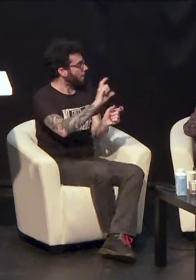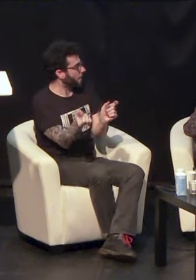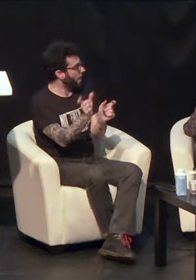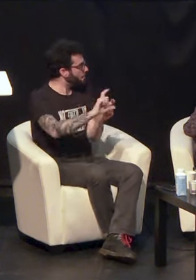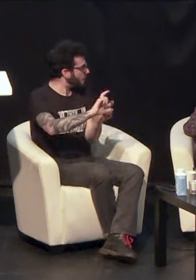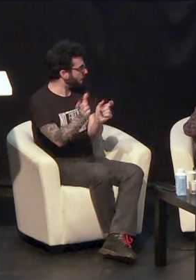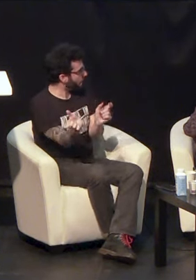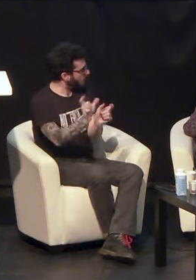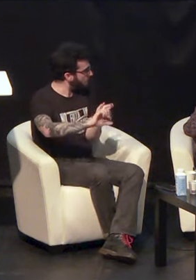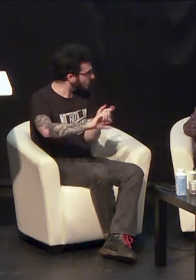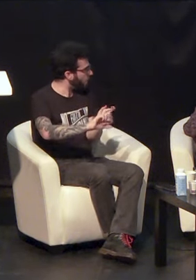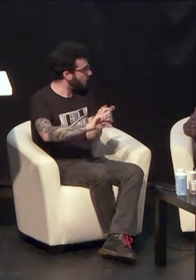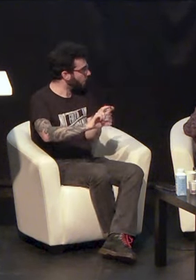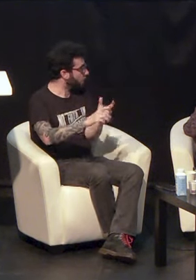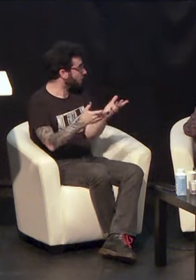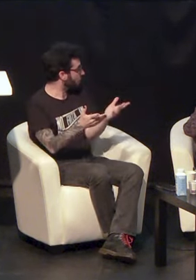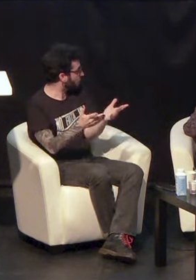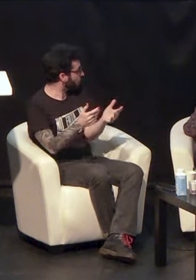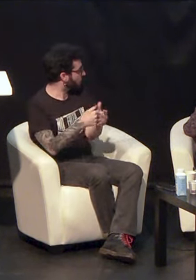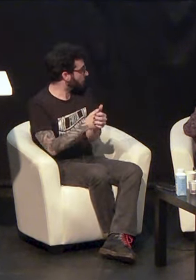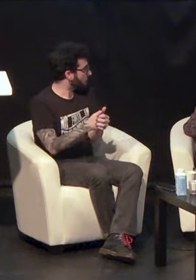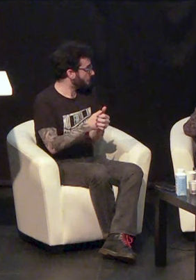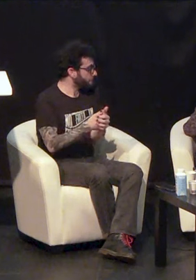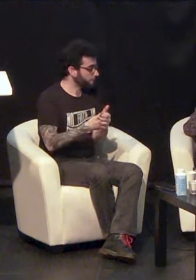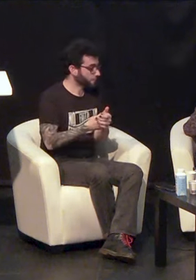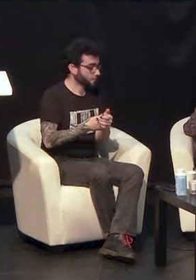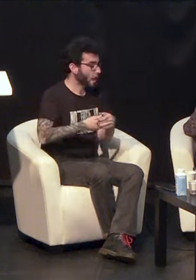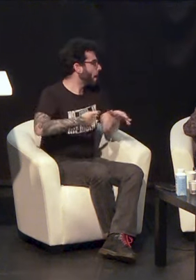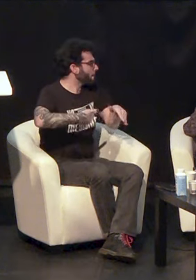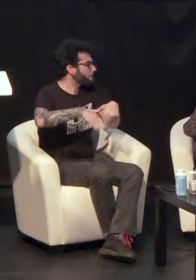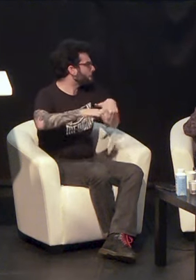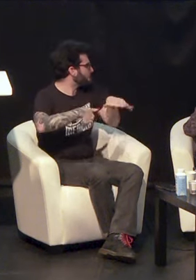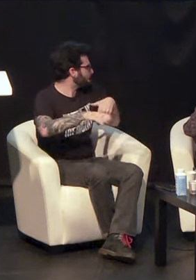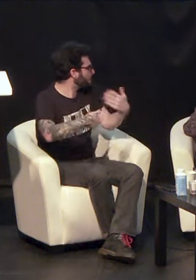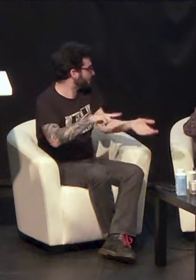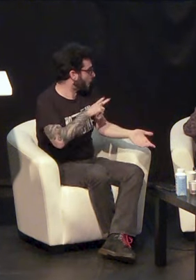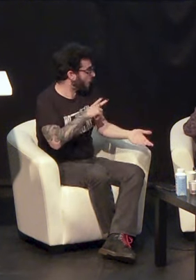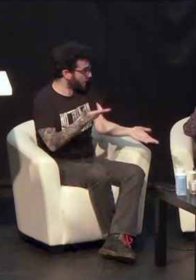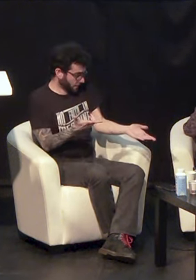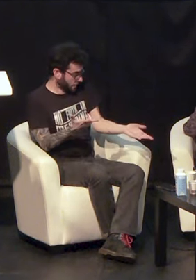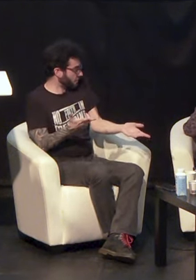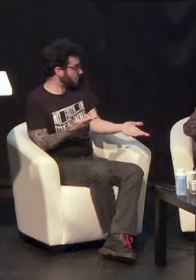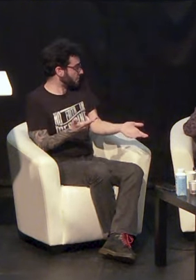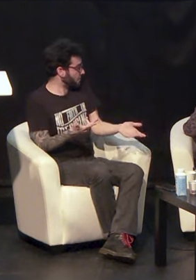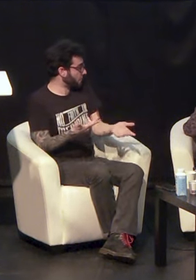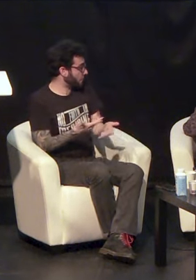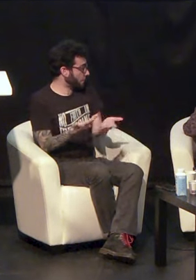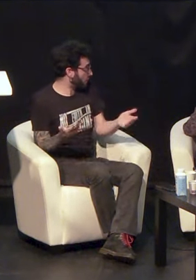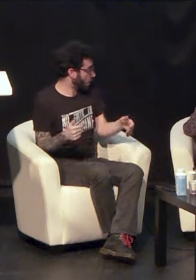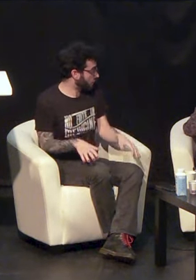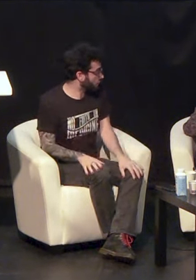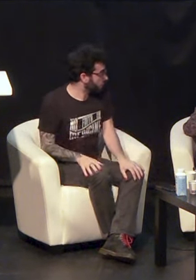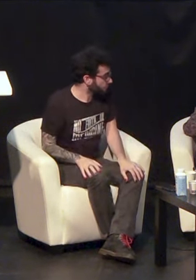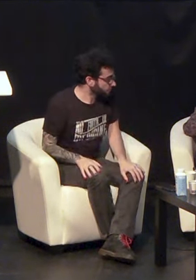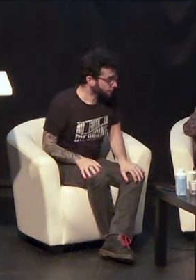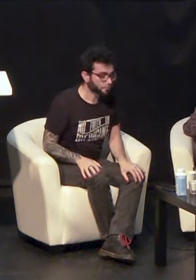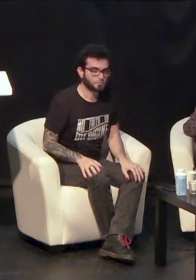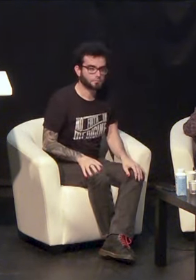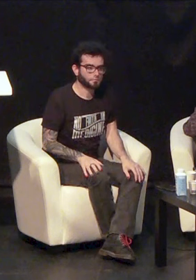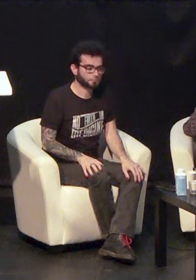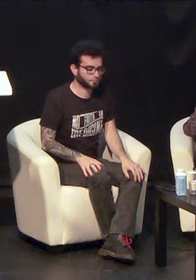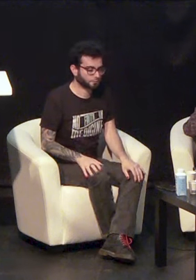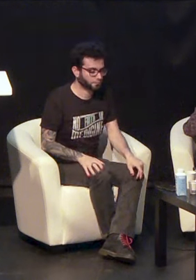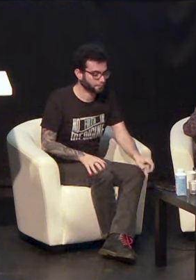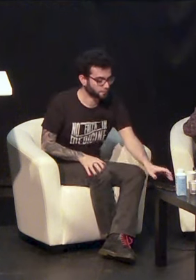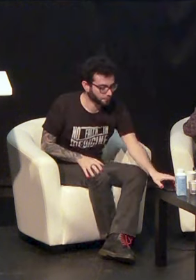C'est-à-dire qu'ils peuvent alterner entre le visuel et le texte, mais ça marche. Il y a beaucoup,